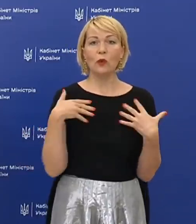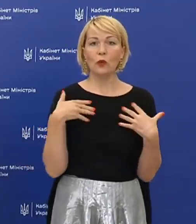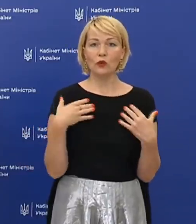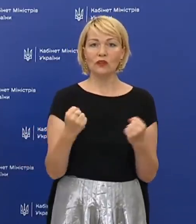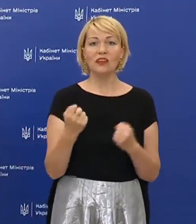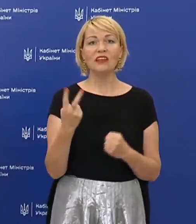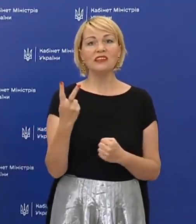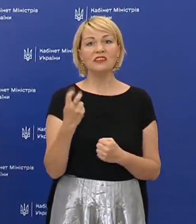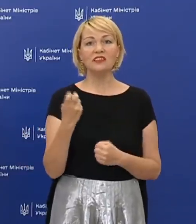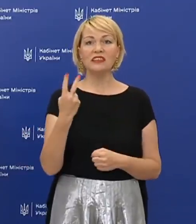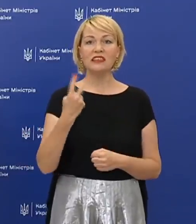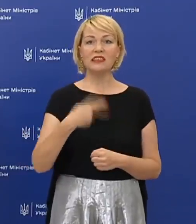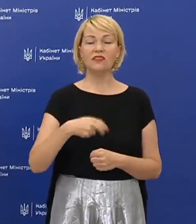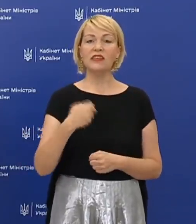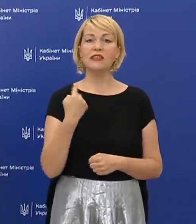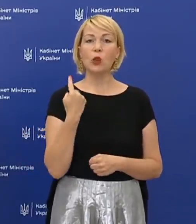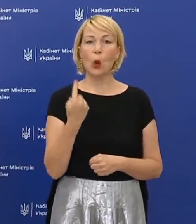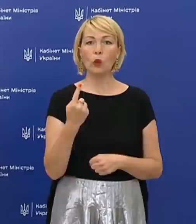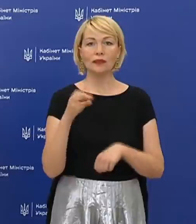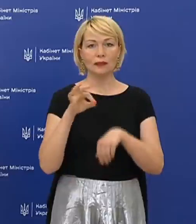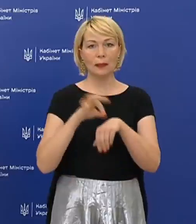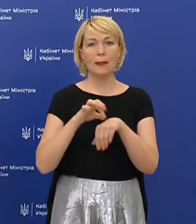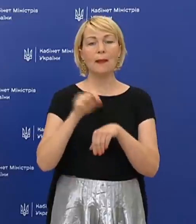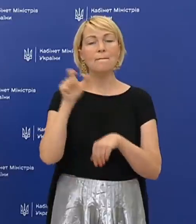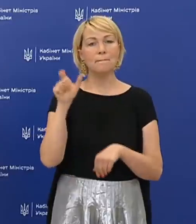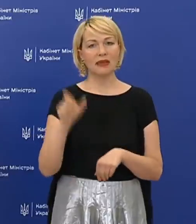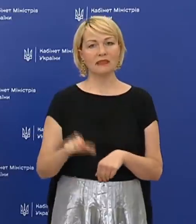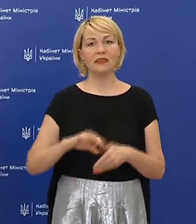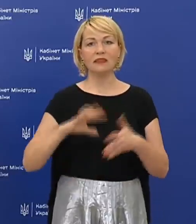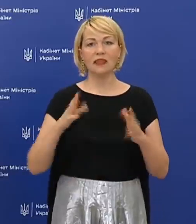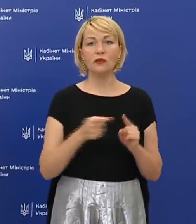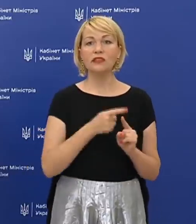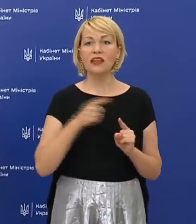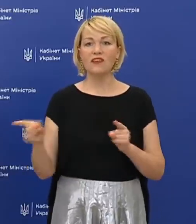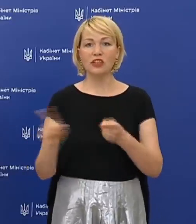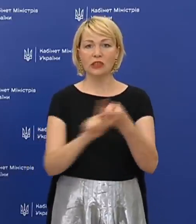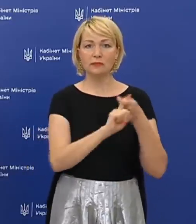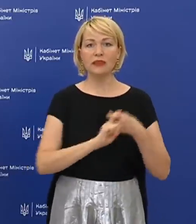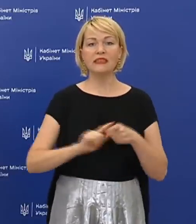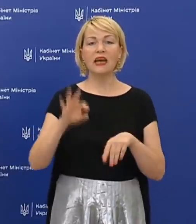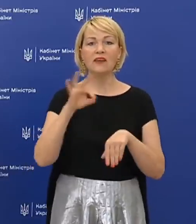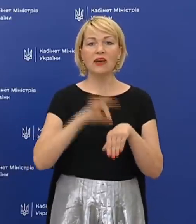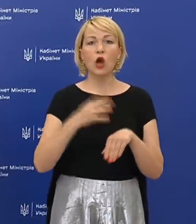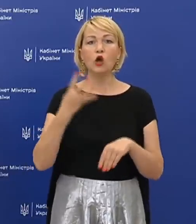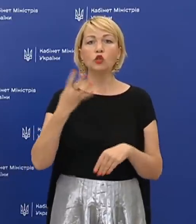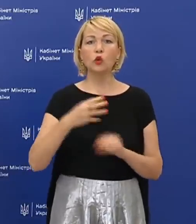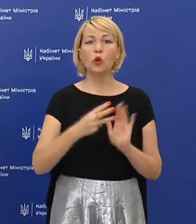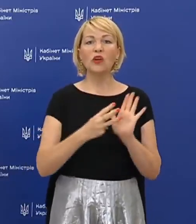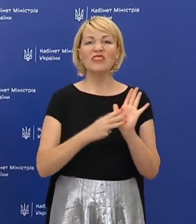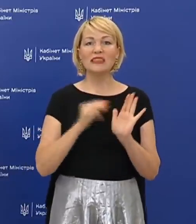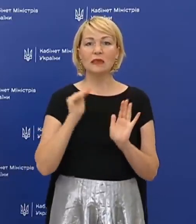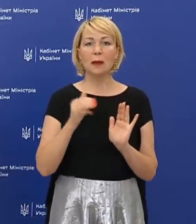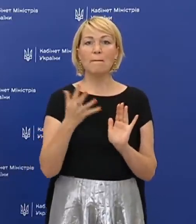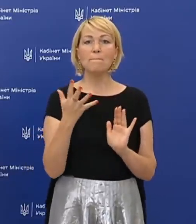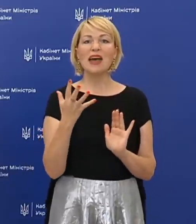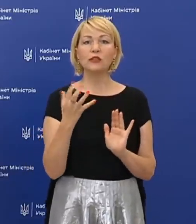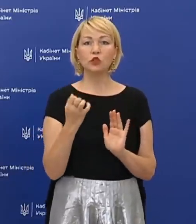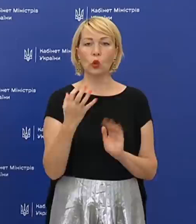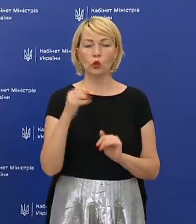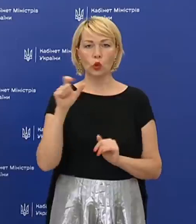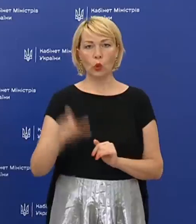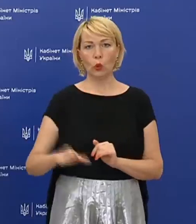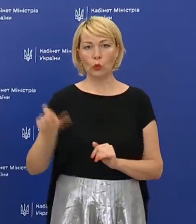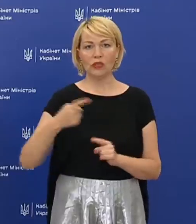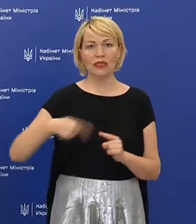одужало 221 пацієнт. Загалом за весь час пандемії захворіло 48 500